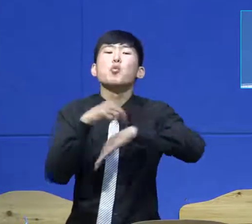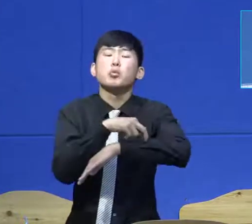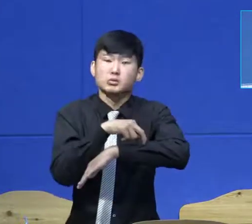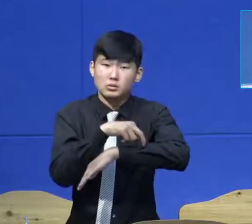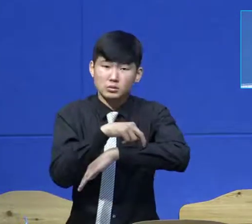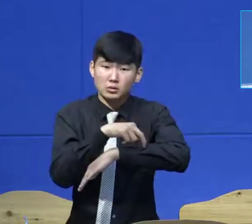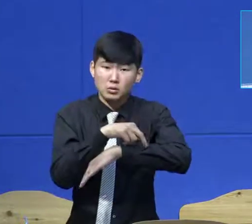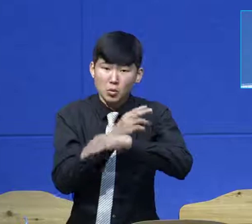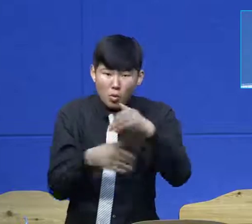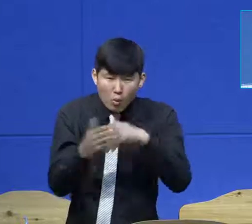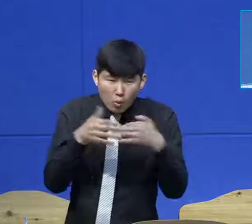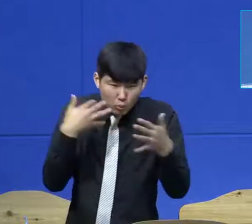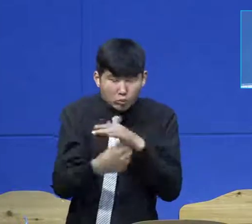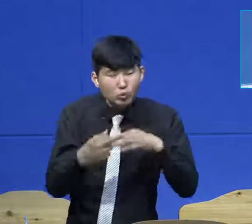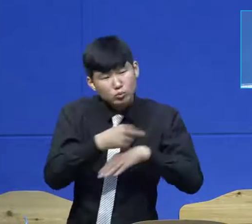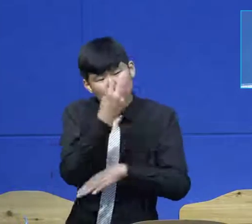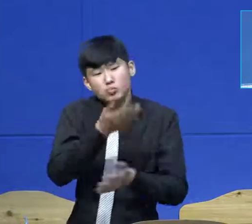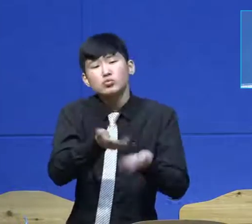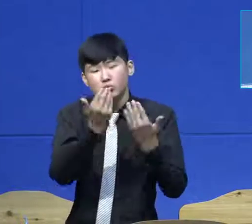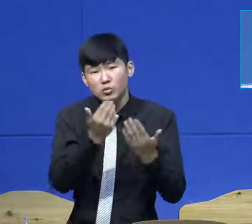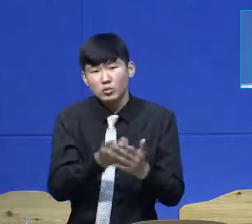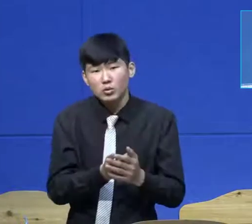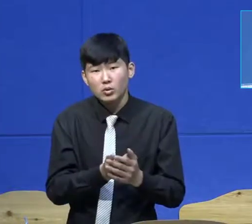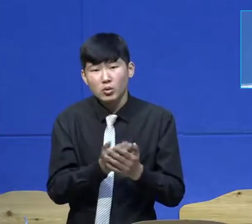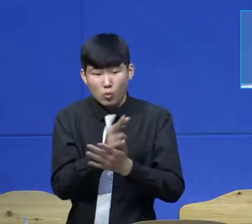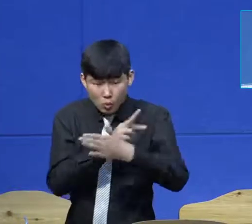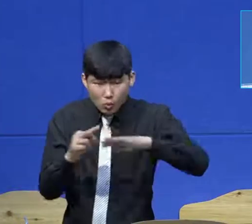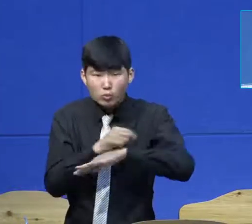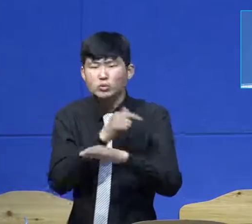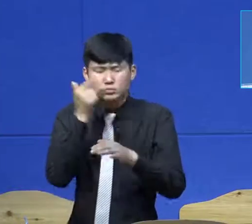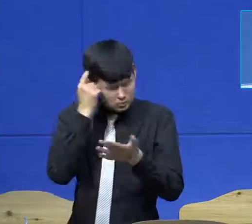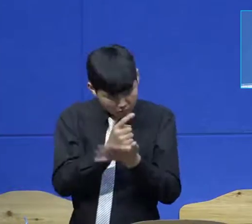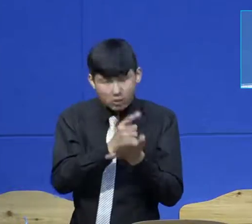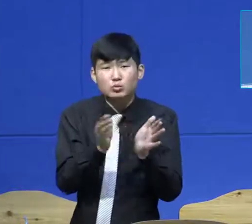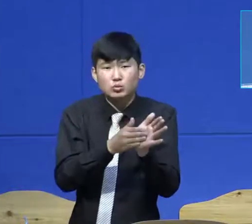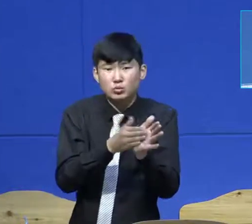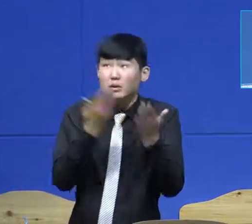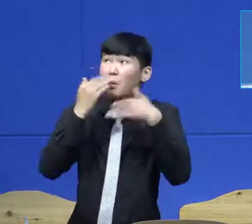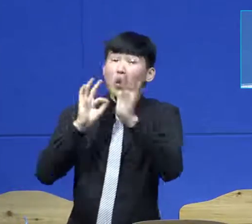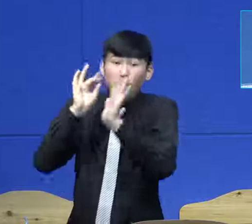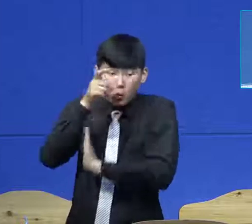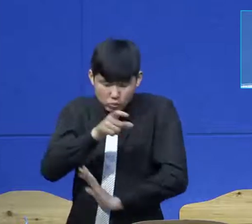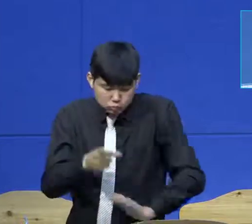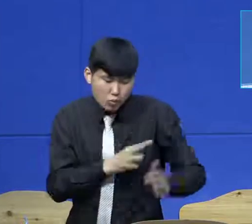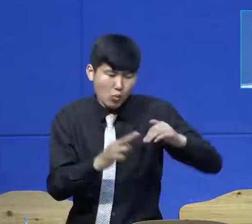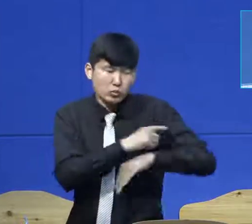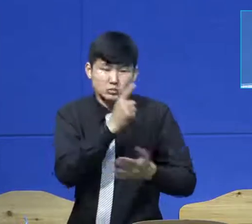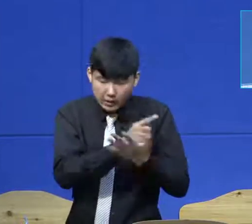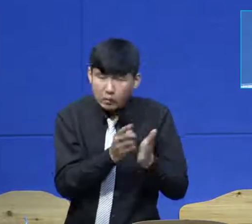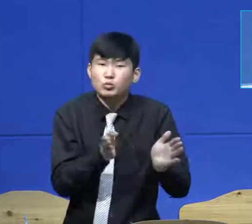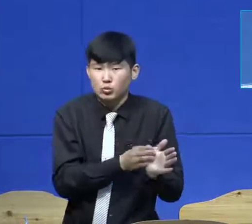Үхүртлээ үлдээд үзэхгүй юу? Үс угаасаа дутна. Яваачнт явхад хүний үс хангалттай дутна. Энэ бол